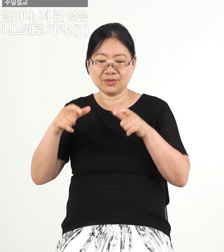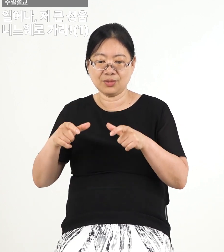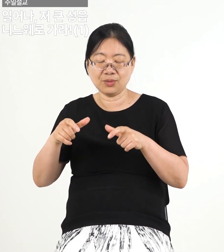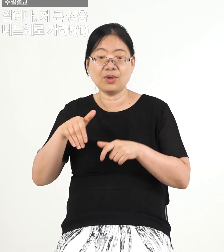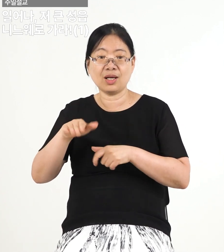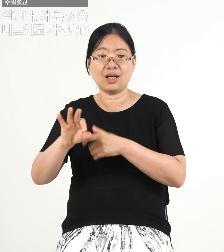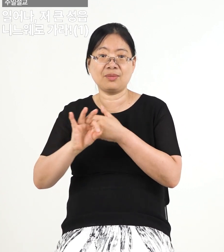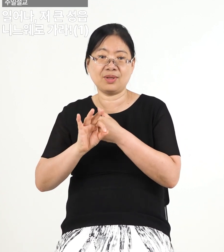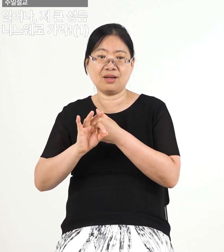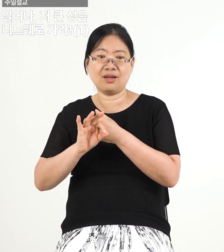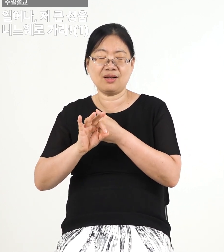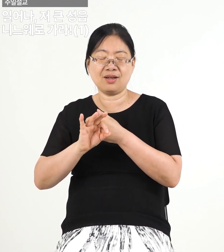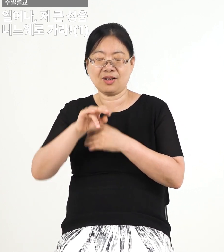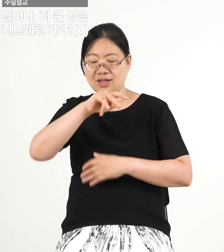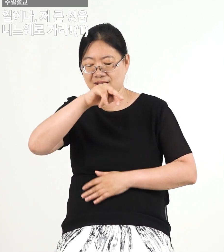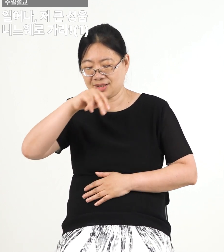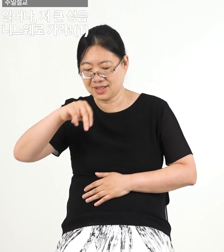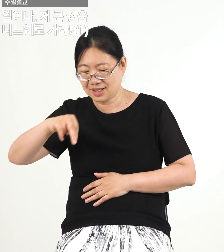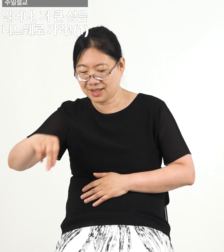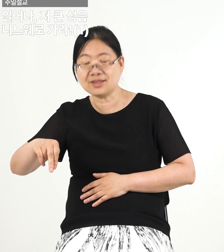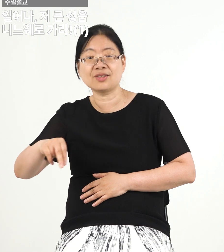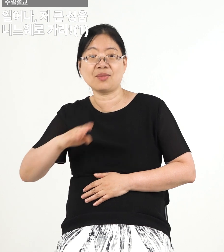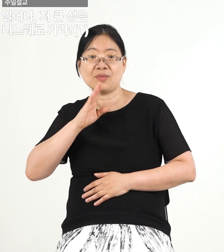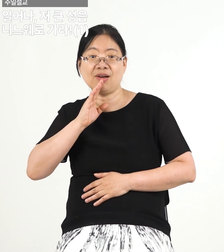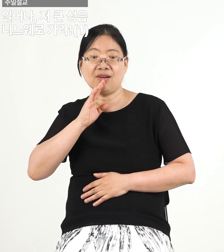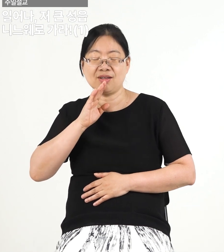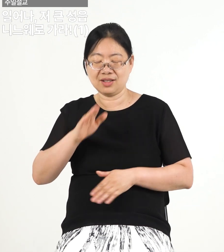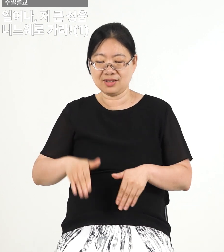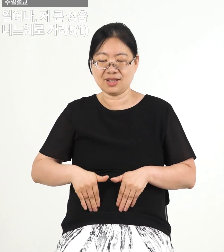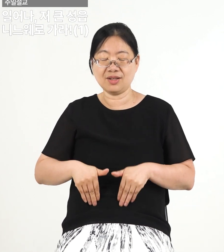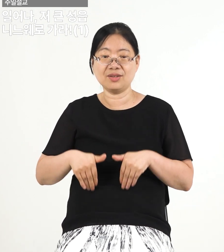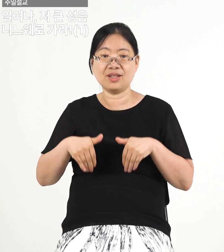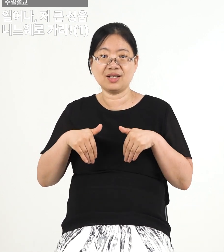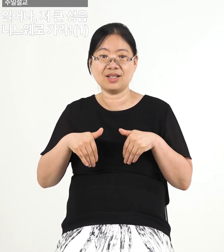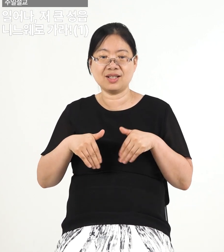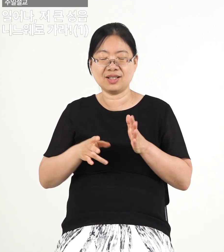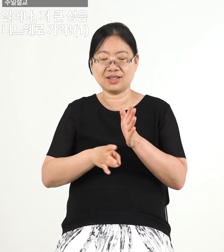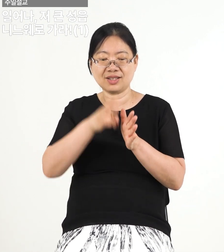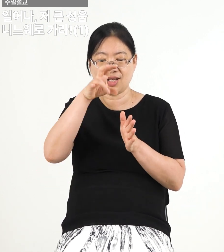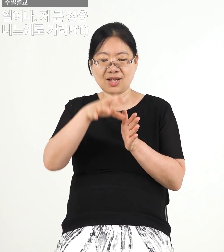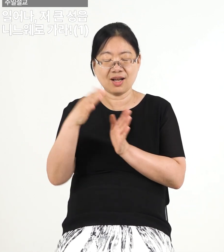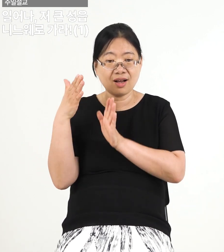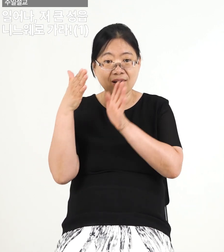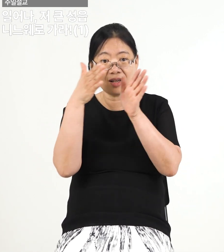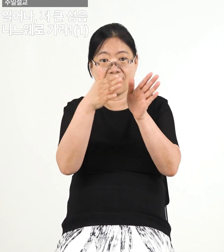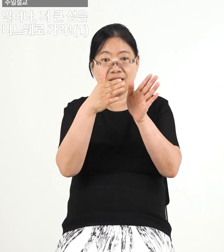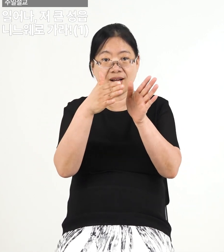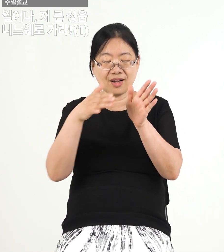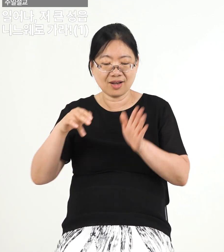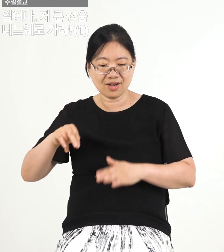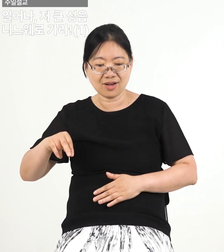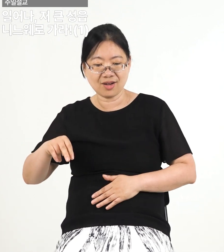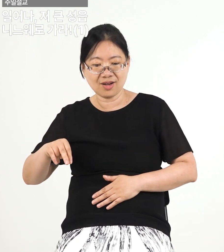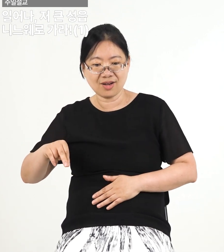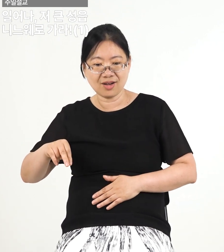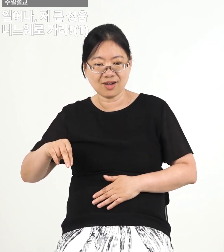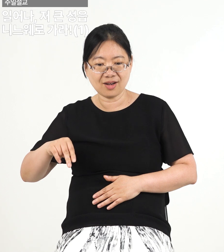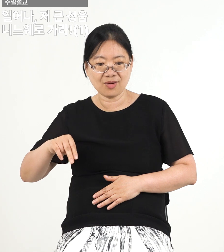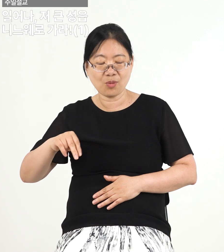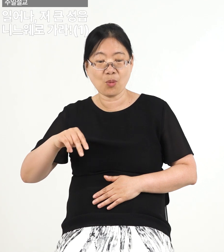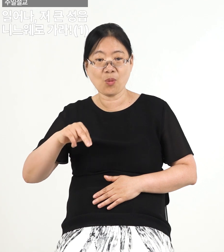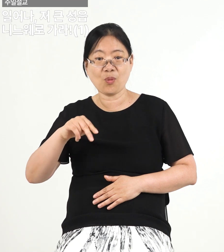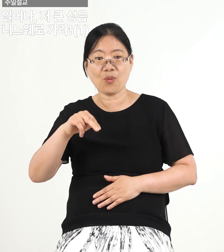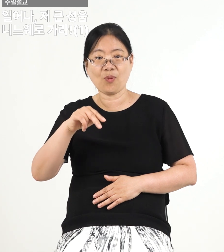향하면 내려가는 거예요. 내려가는 거. 근데 남쪽에서 예루살렘을 향하여는 내려간다고 표현을